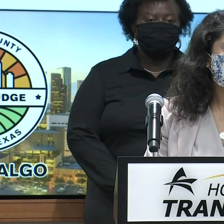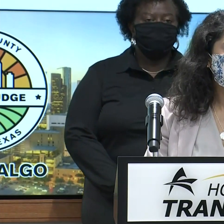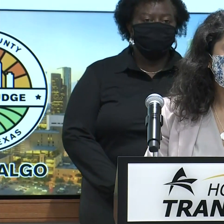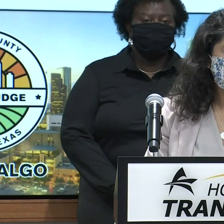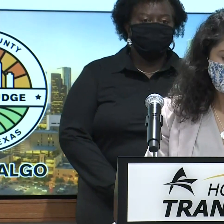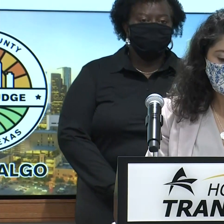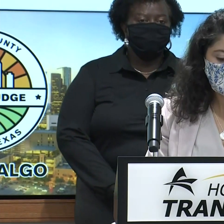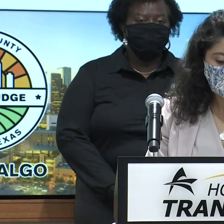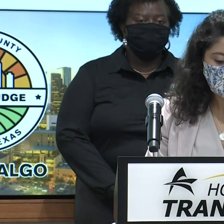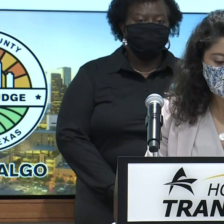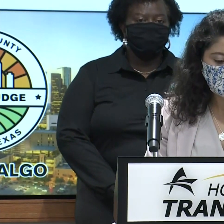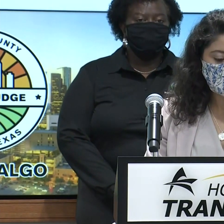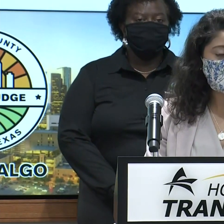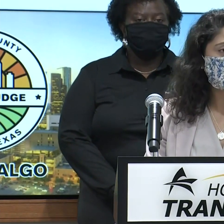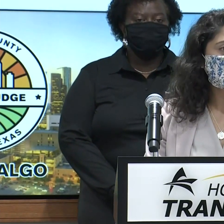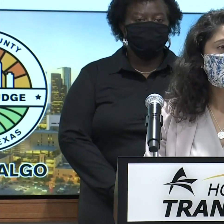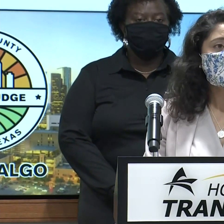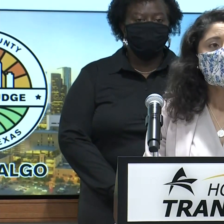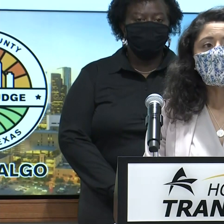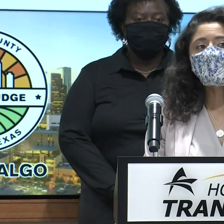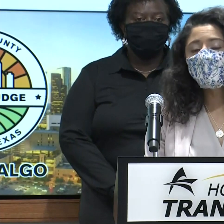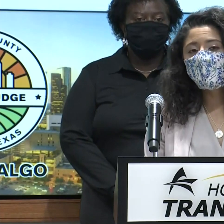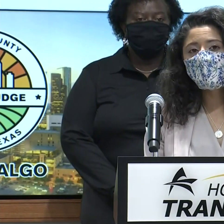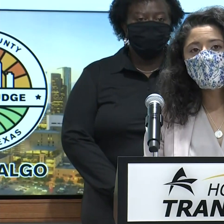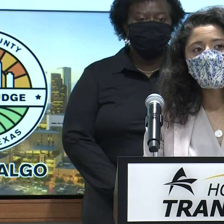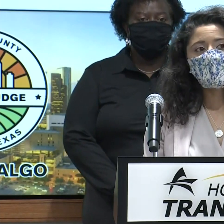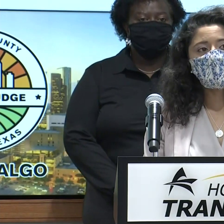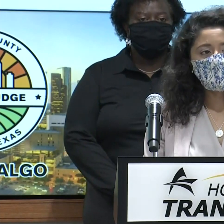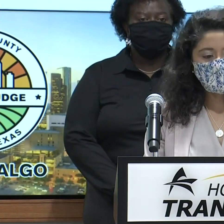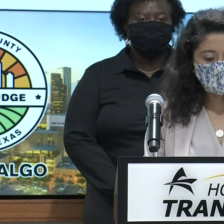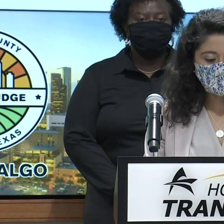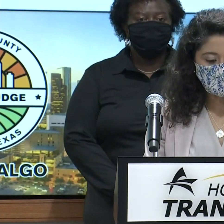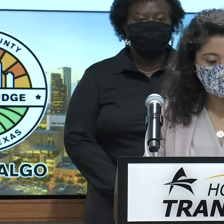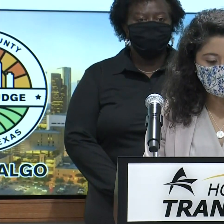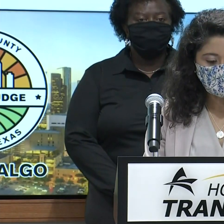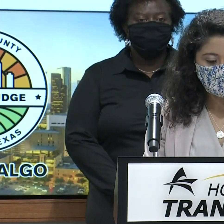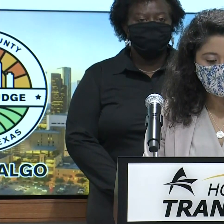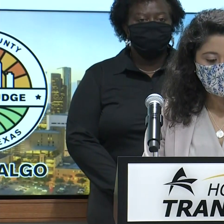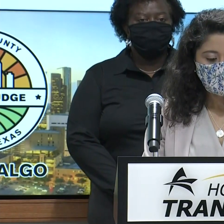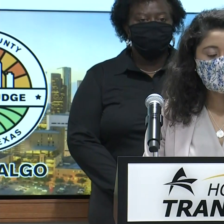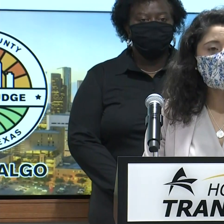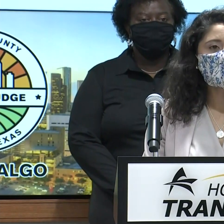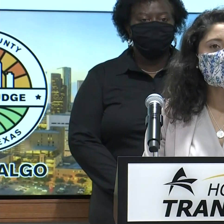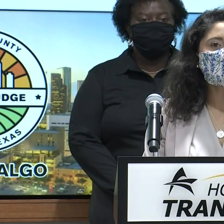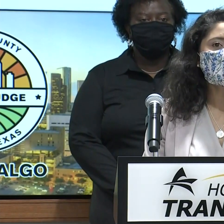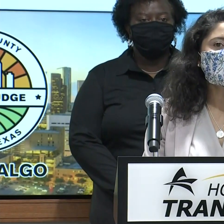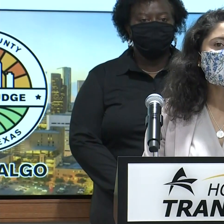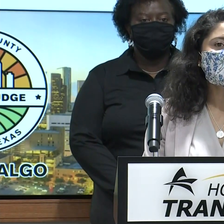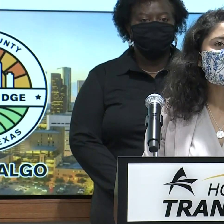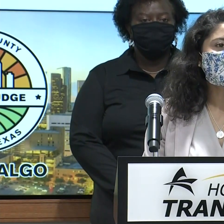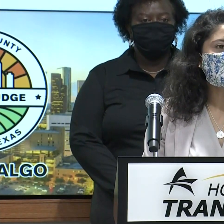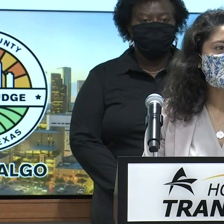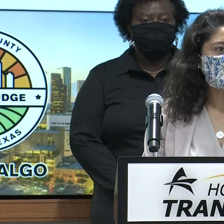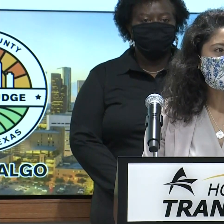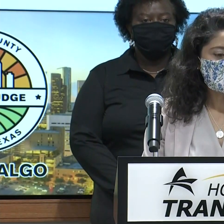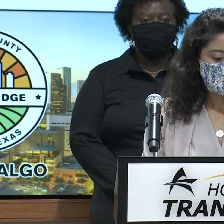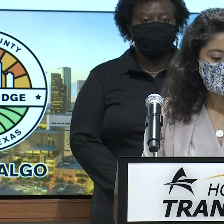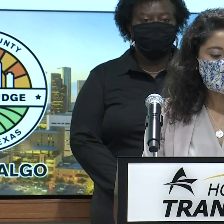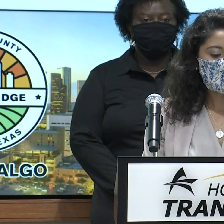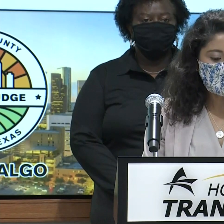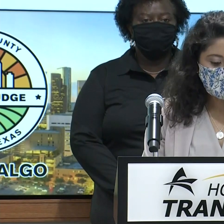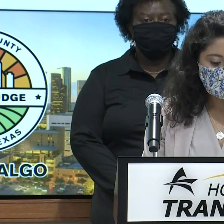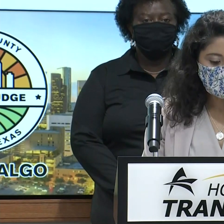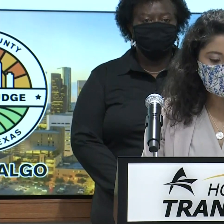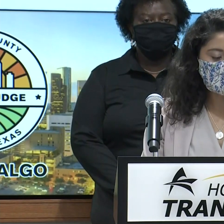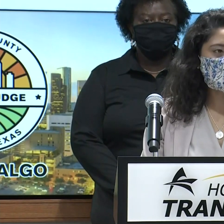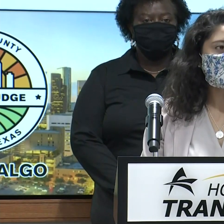plano de inundación, sino también si viven cerca a una planta química. Eso está en este momento en trabajo.